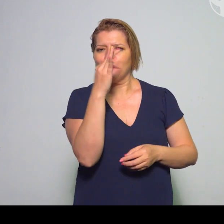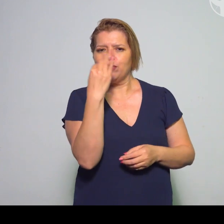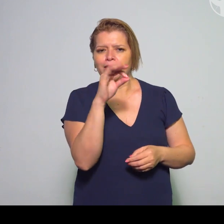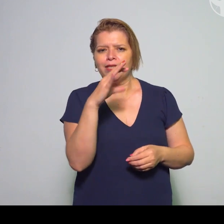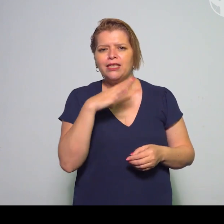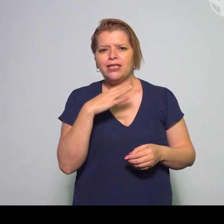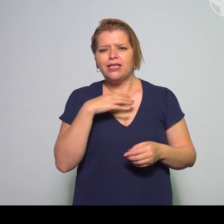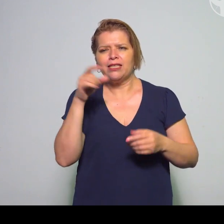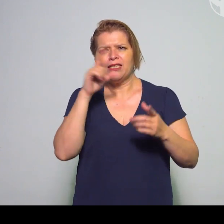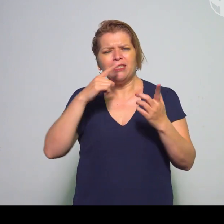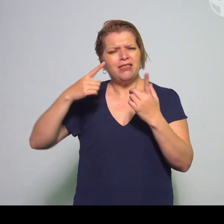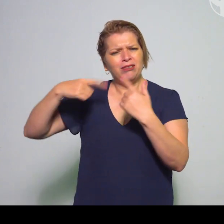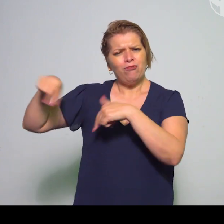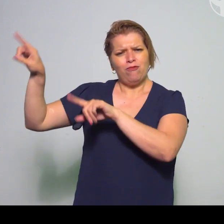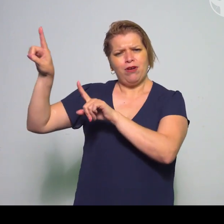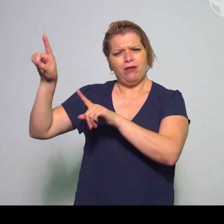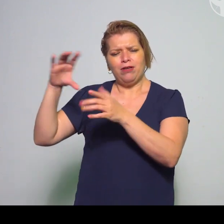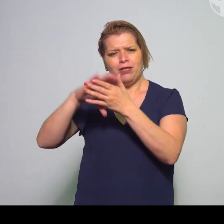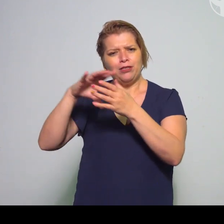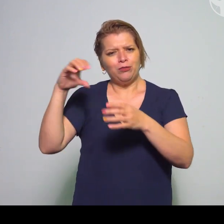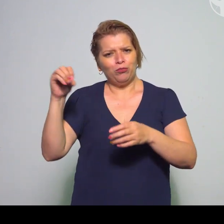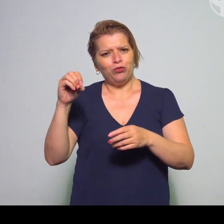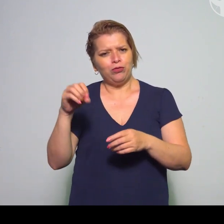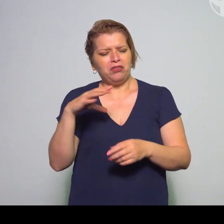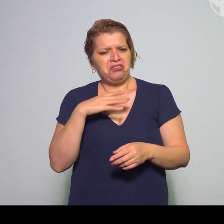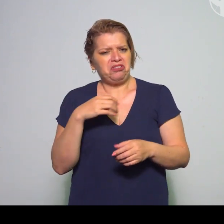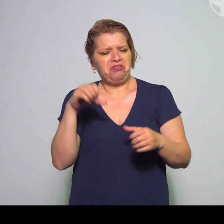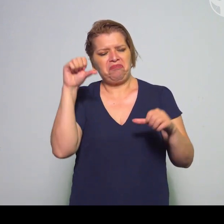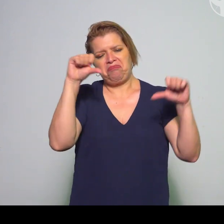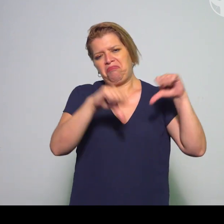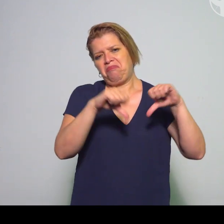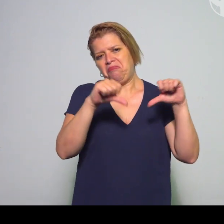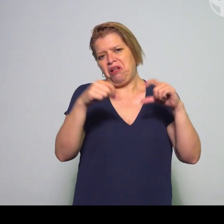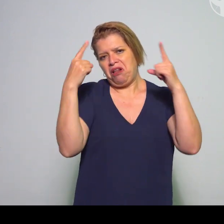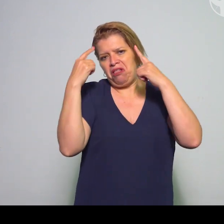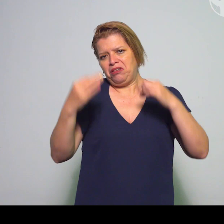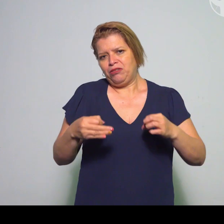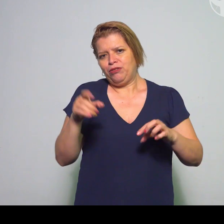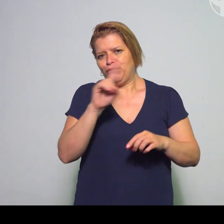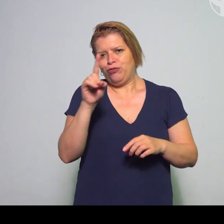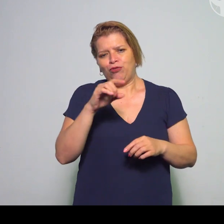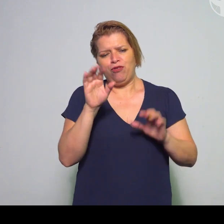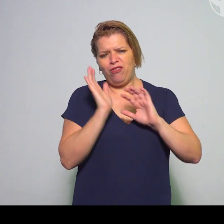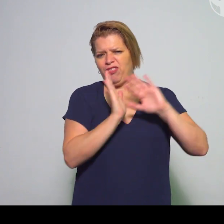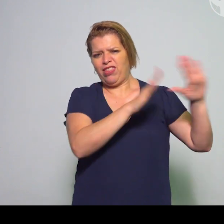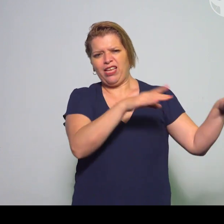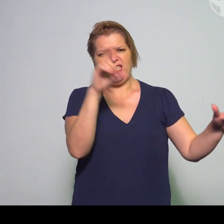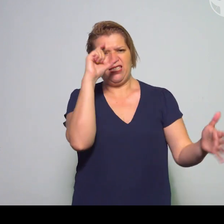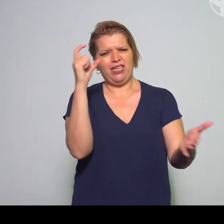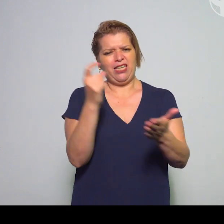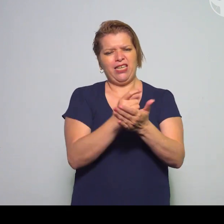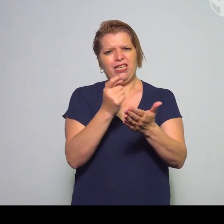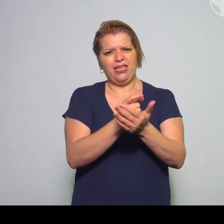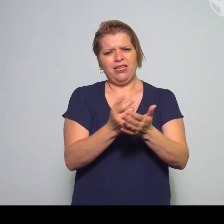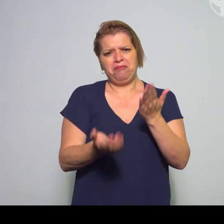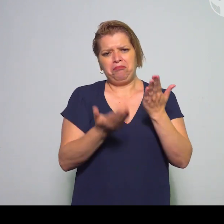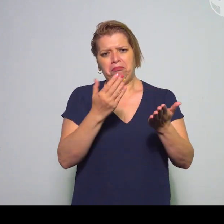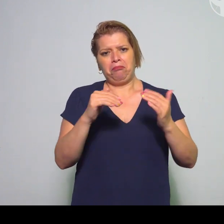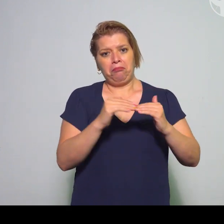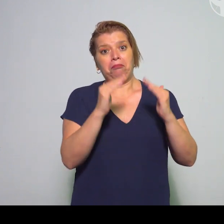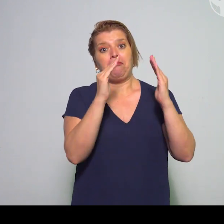en que hoy tienen lejos a su esposo porque ellos han tomado una mala decisión. No dejes de creer que en algún momento